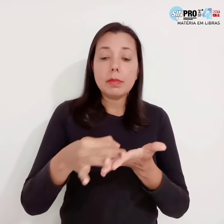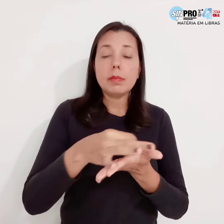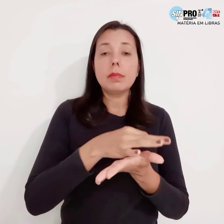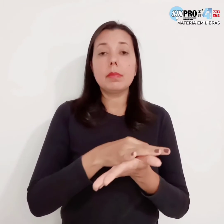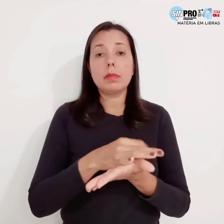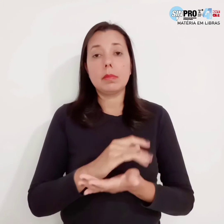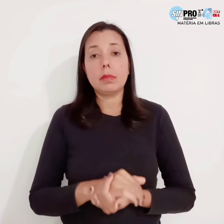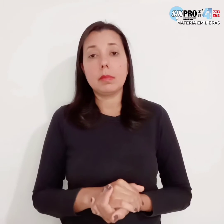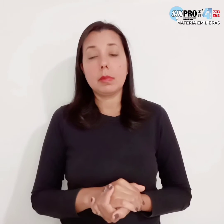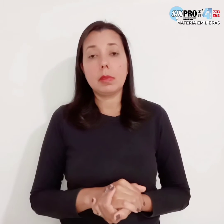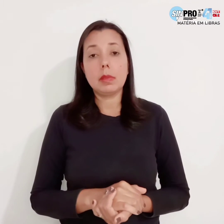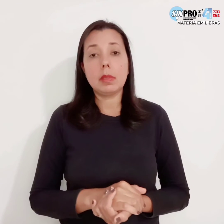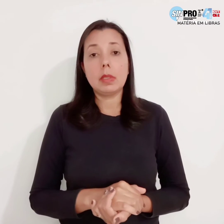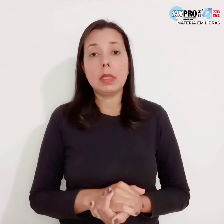8.254,83 a R$